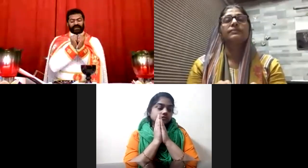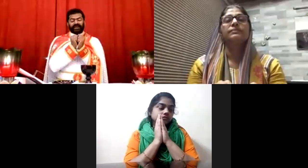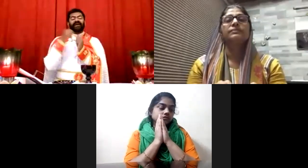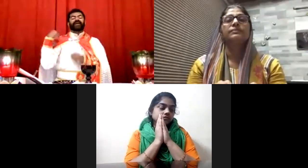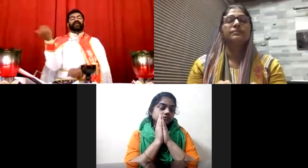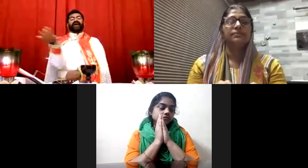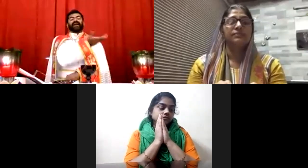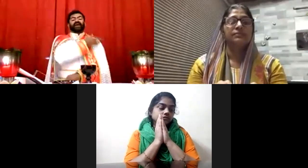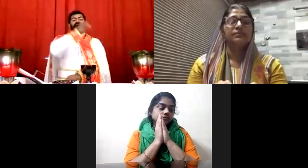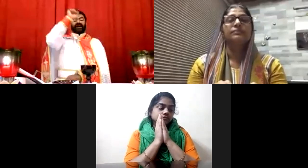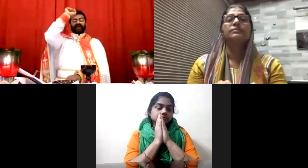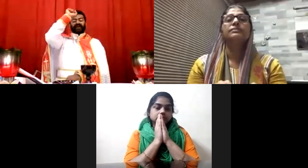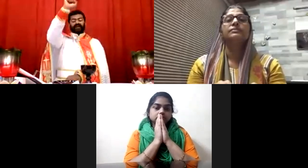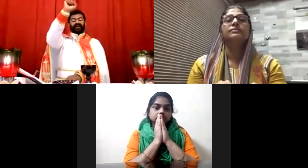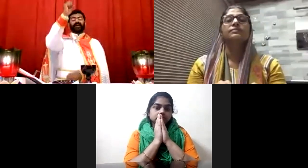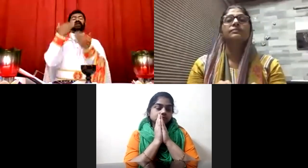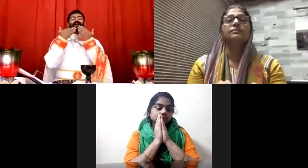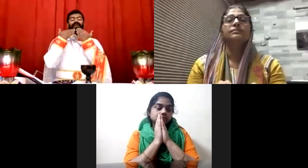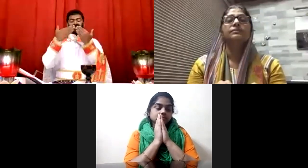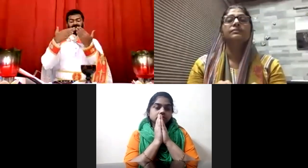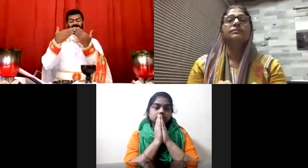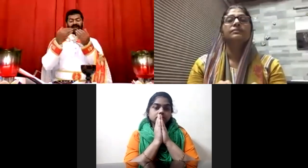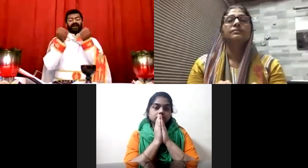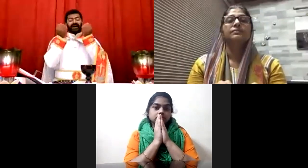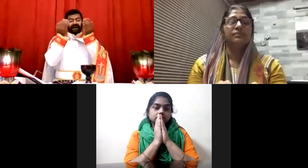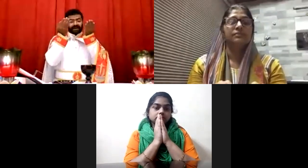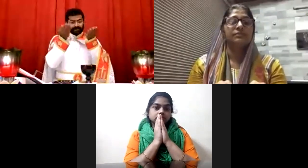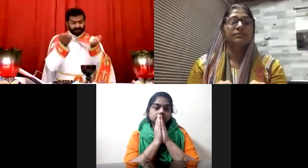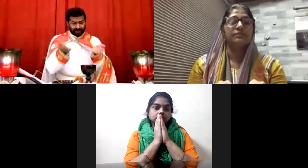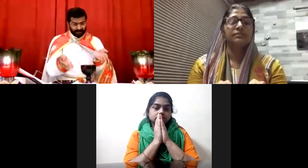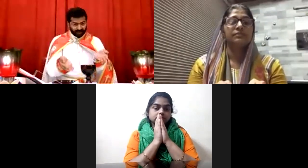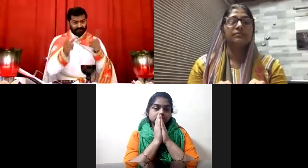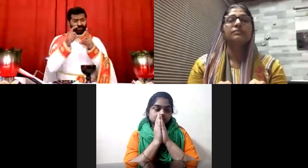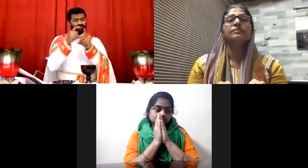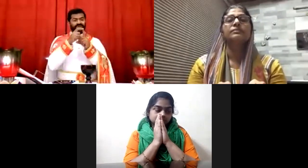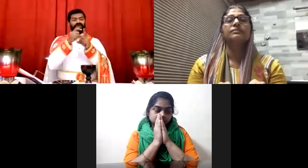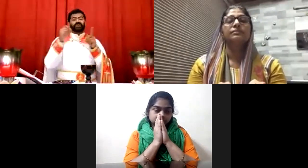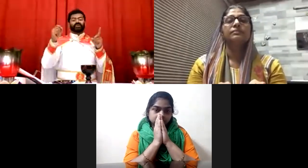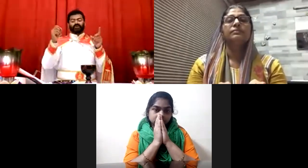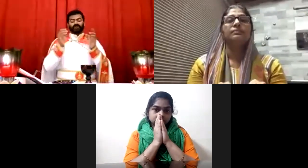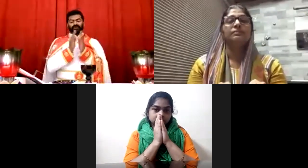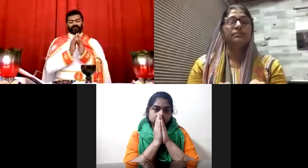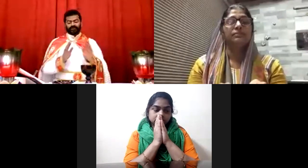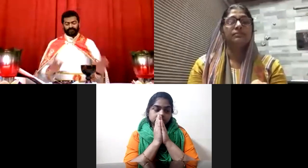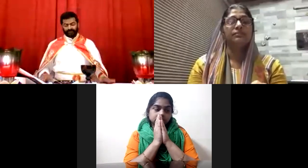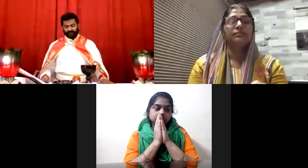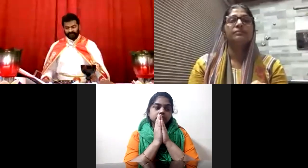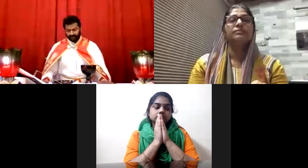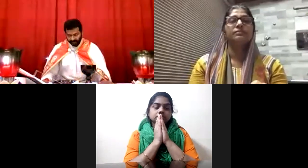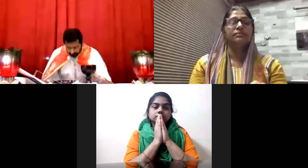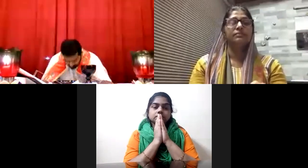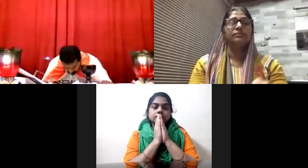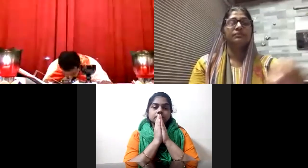കൂടെ ഞങ്ങൾ അങ്ങേക്ക് കൃതജ്ഞത അർപ്പിക്കുകയും ചെയ്യുന്നു.